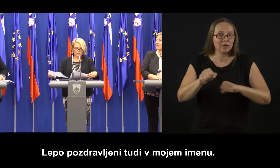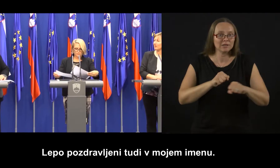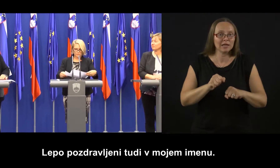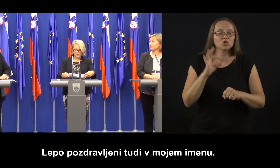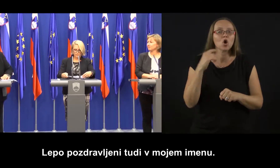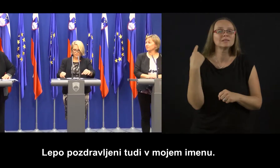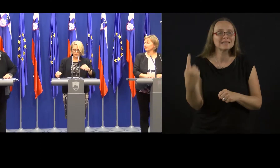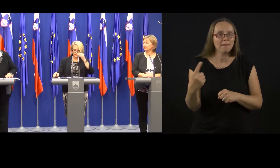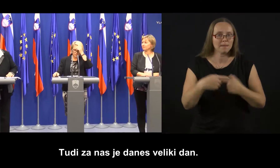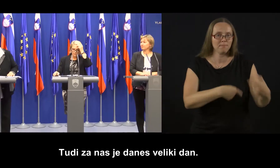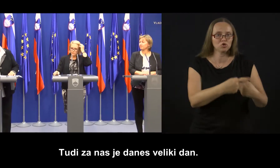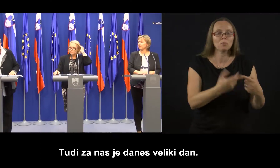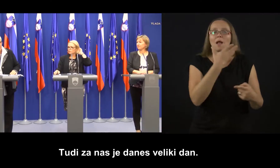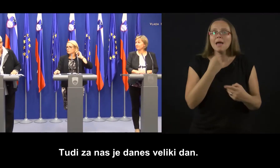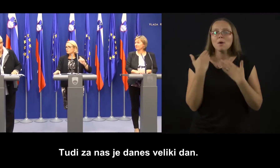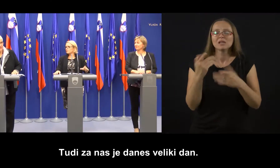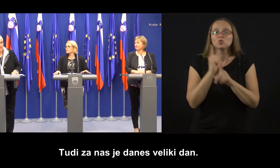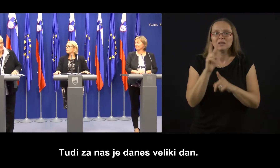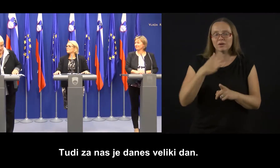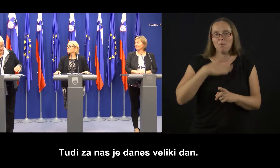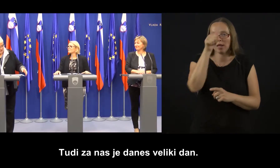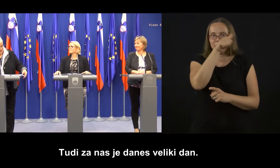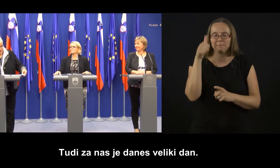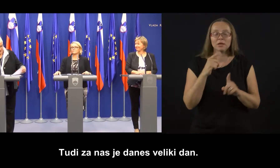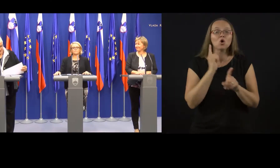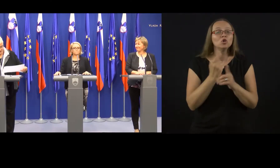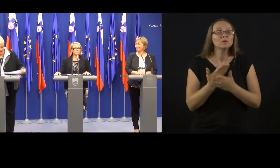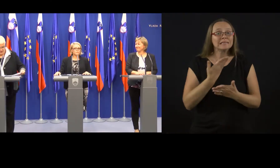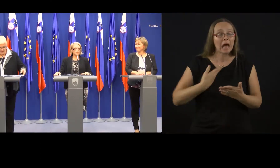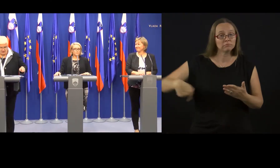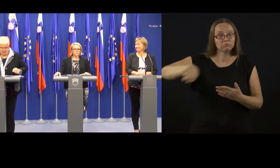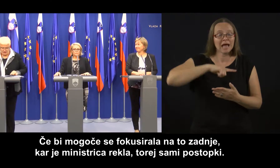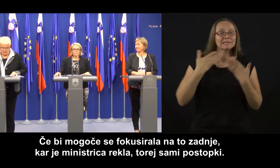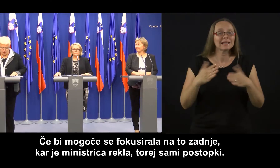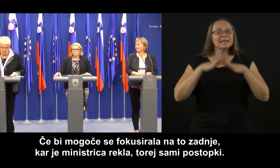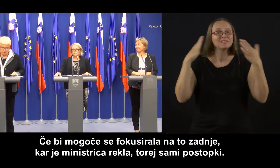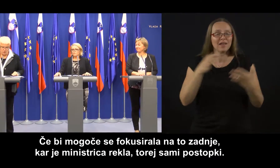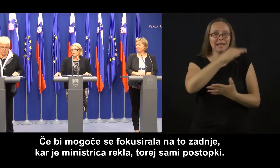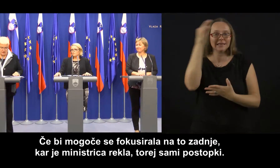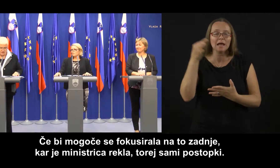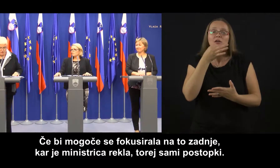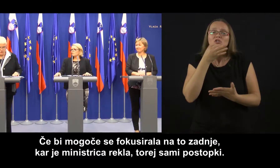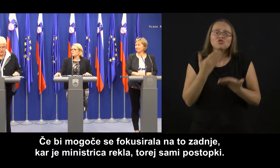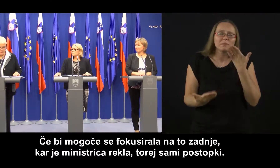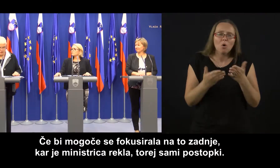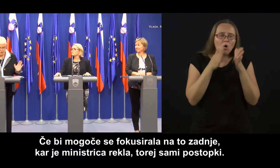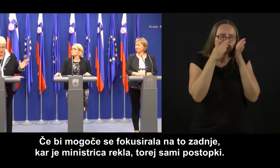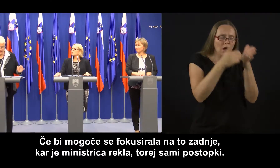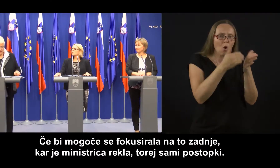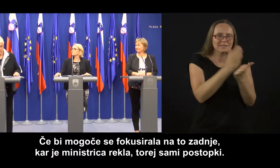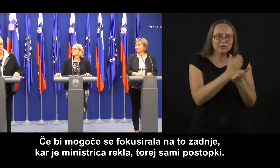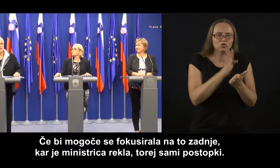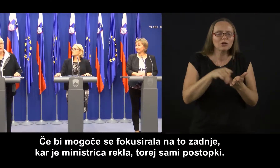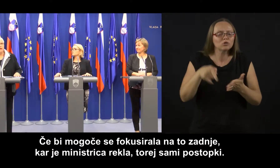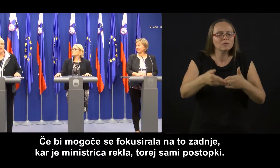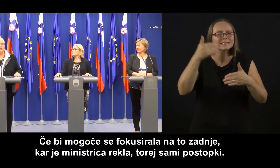pozdravljen tudi v mojem imenu, tudi za nas je danes veliki dan. Če bi mogoče se fokusirala na to zadnje,